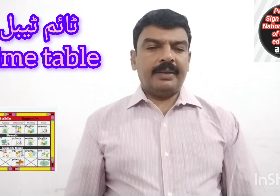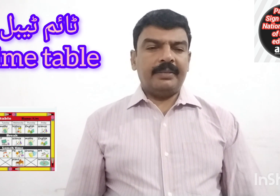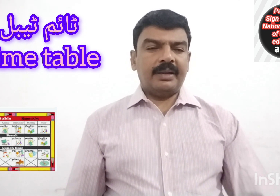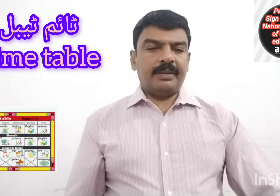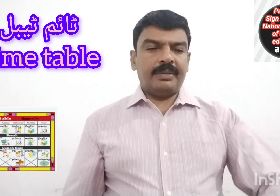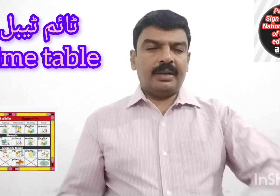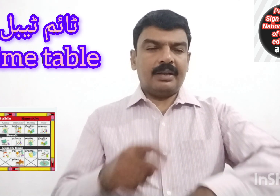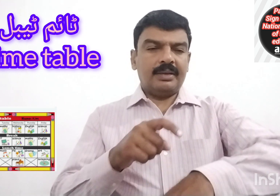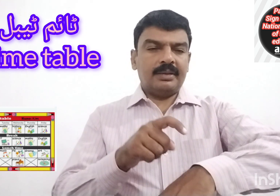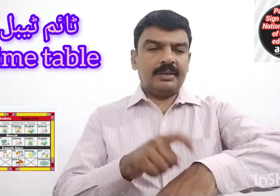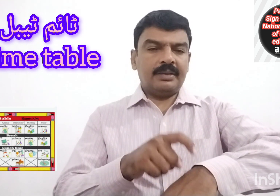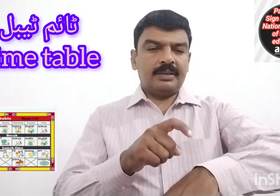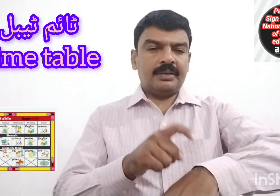टाइम टेबल,